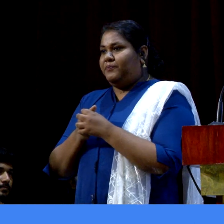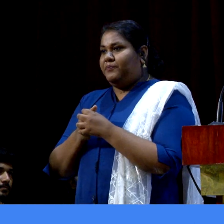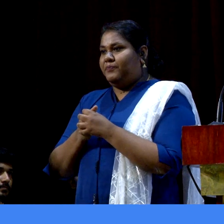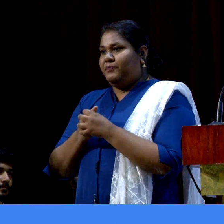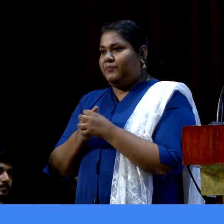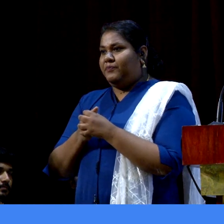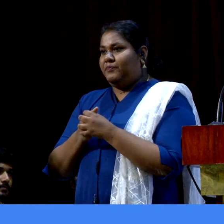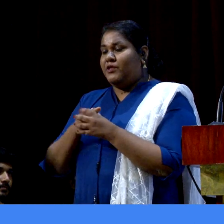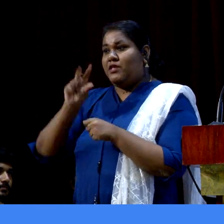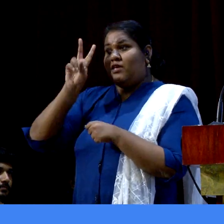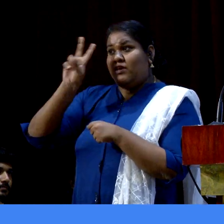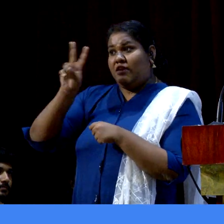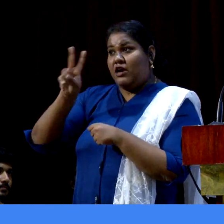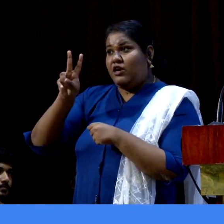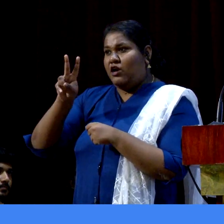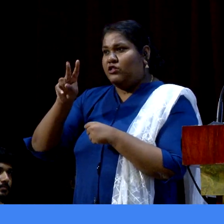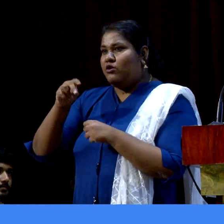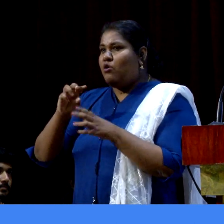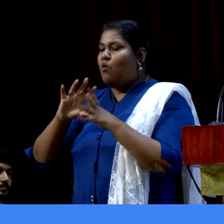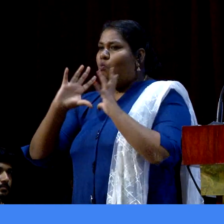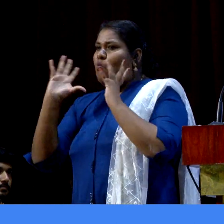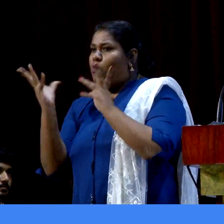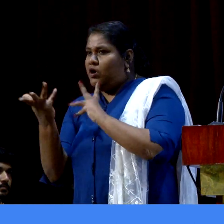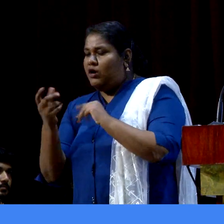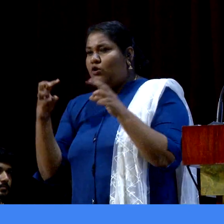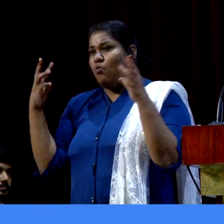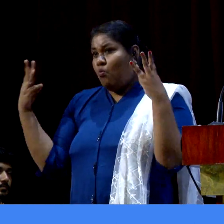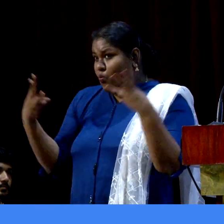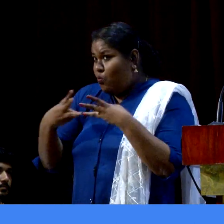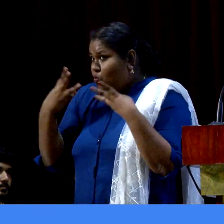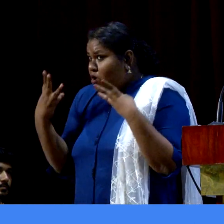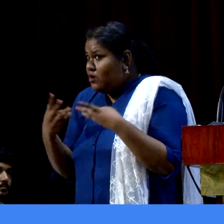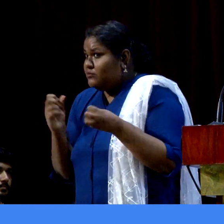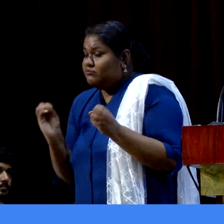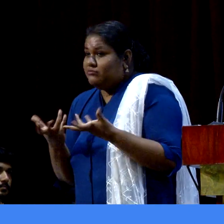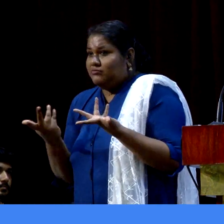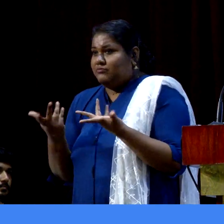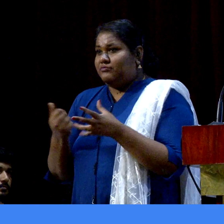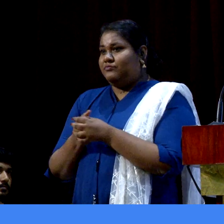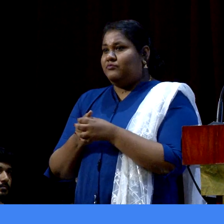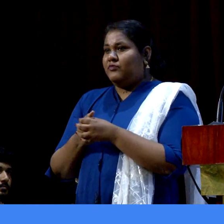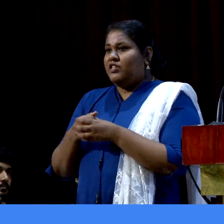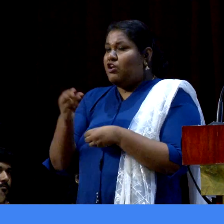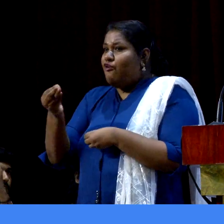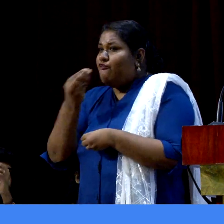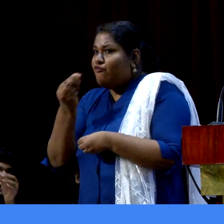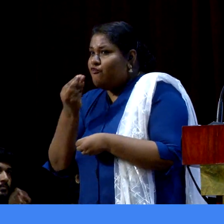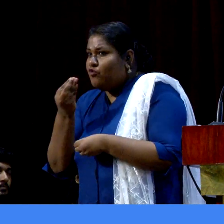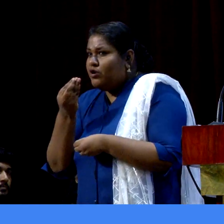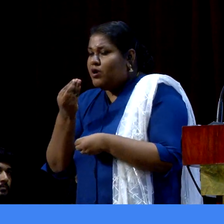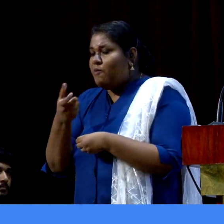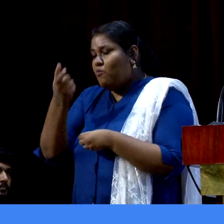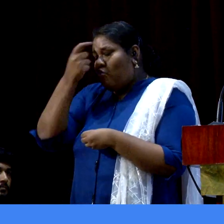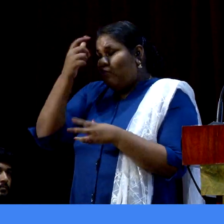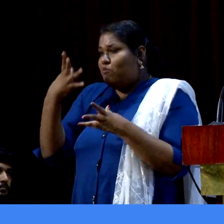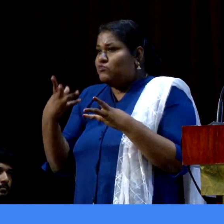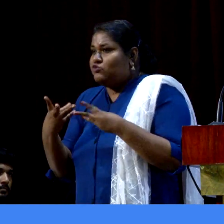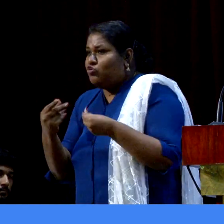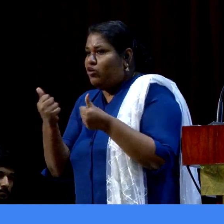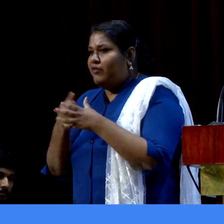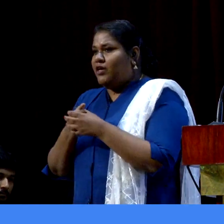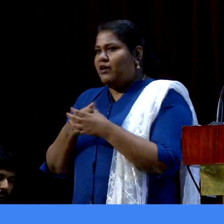தொடங்கப்பட்ட இரண்டாம் உலகப் போருக்கும் பொழுதே ஏற்பட்ட உணவு பஞ்சத்தை போக்குவதற்கான